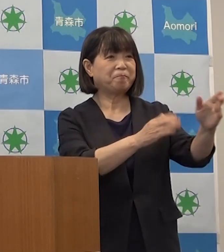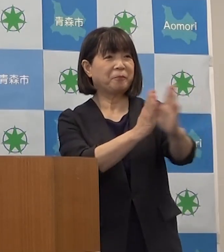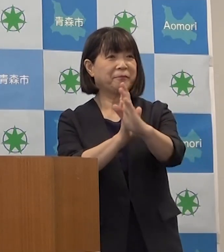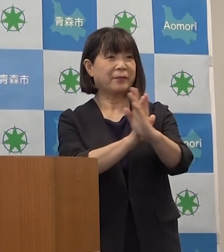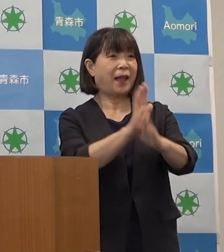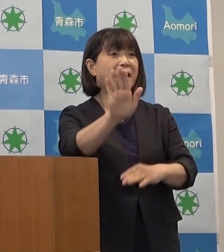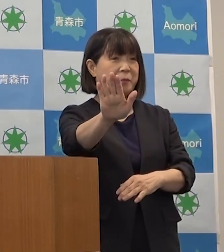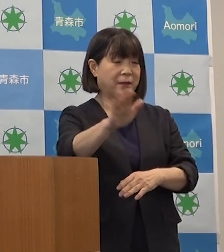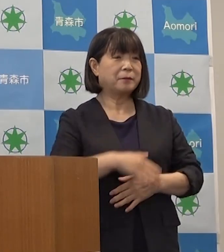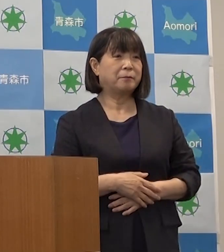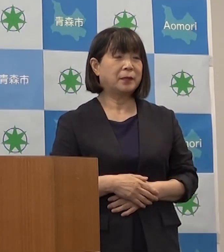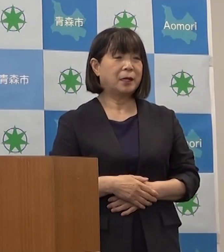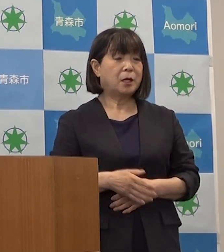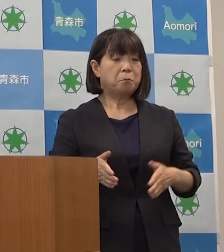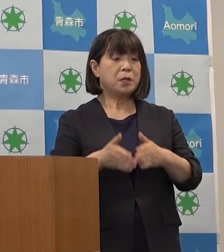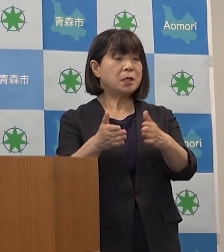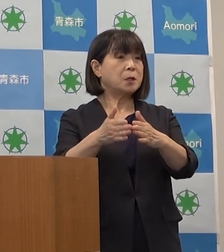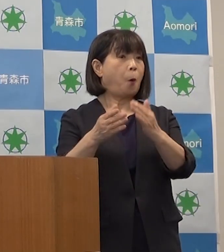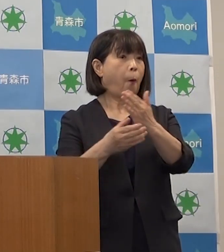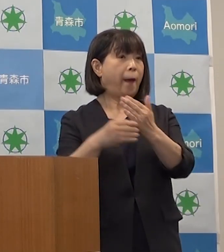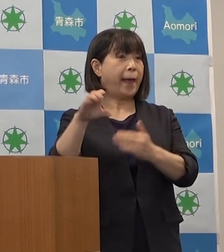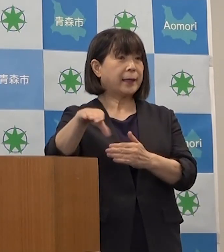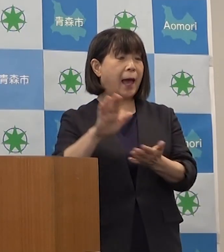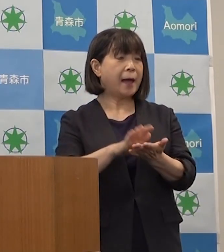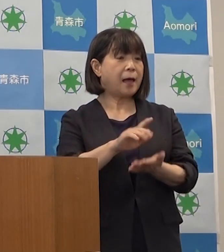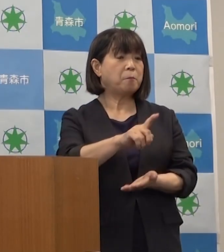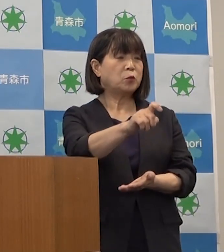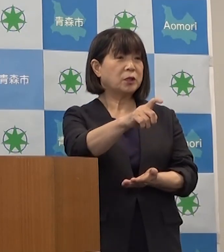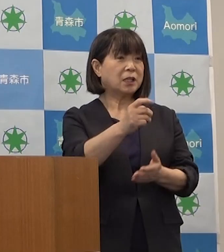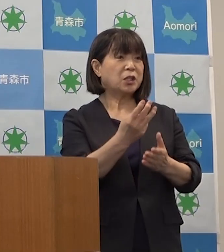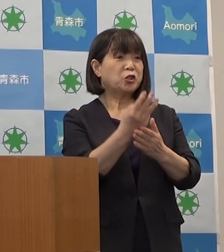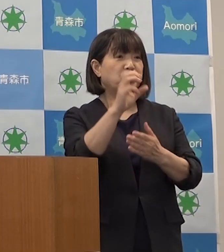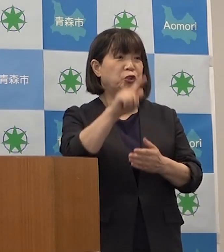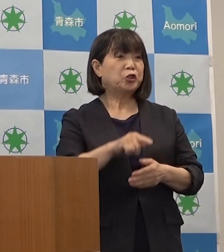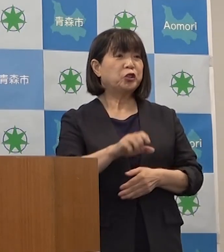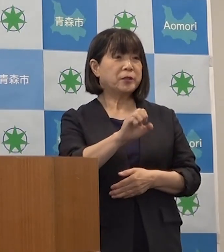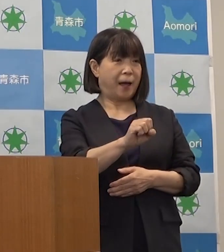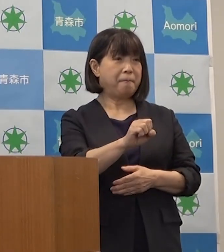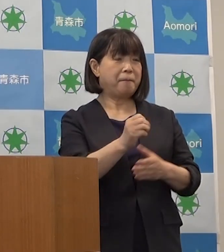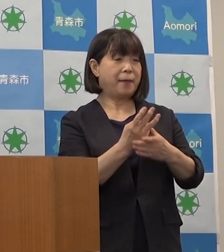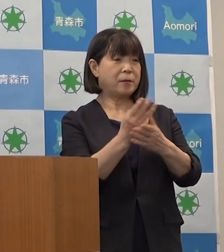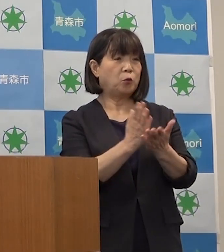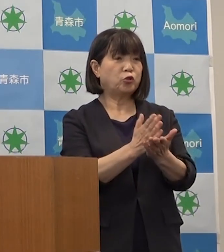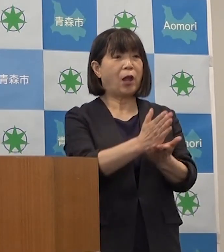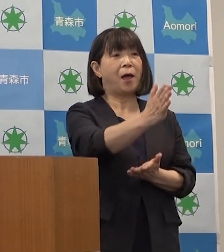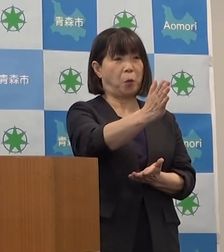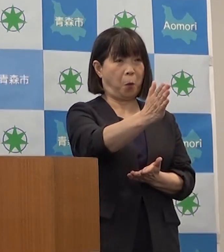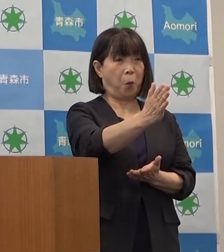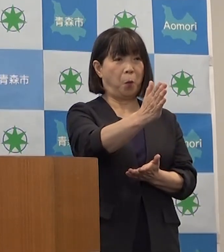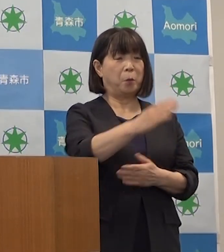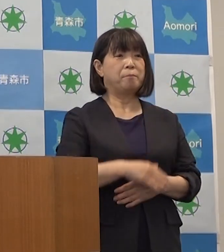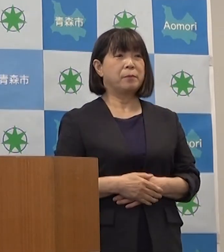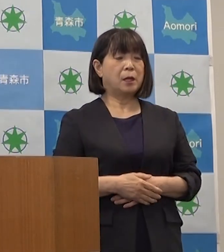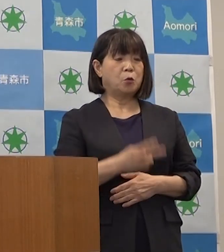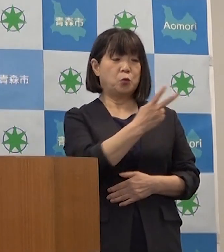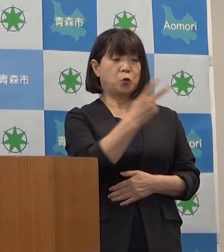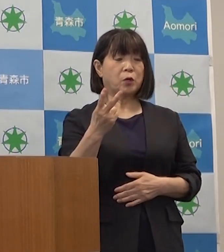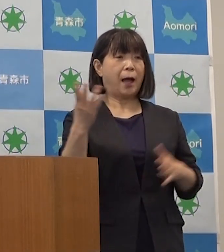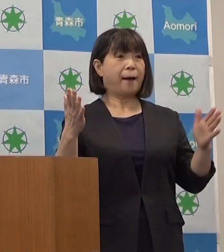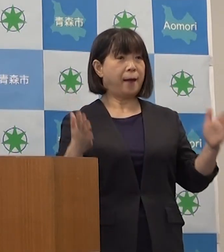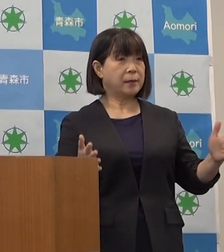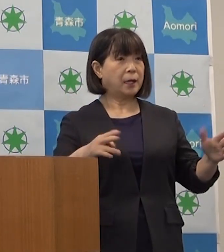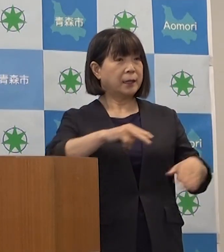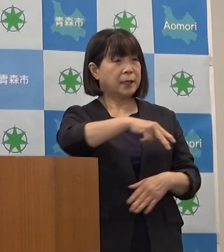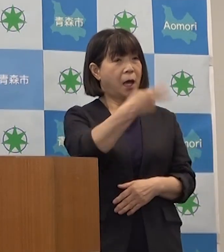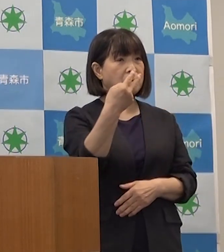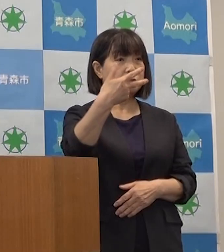回同様道の駅浅虫温泉ユーサー浅虫をスタート会場にしまして2日間で約